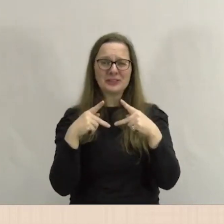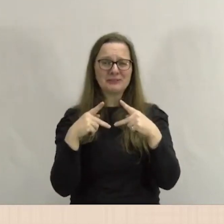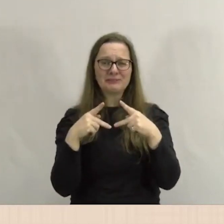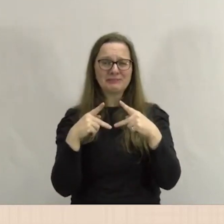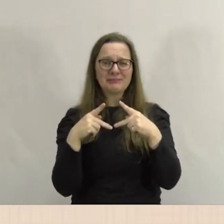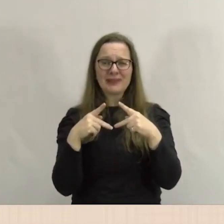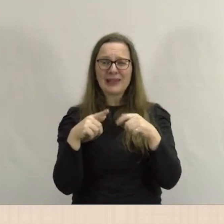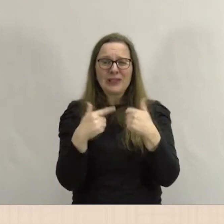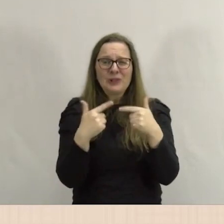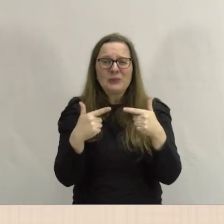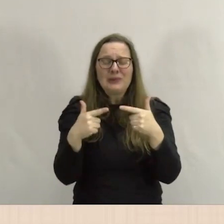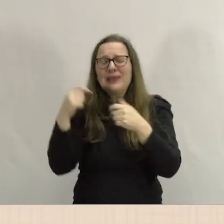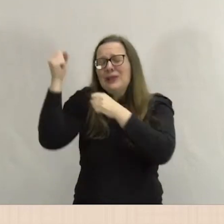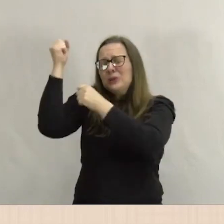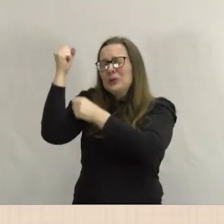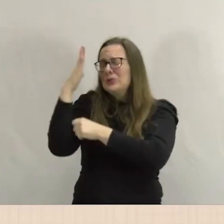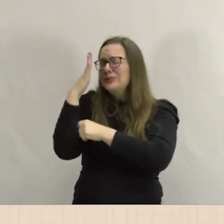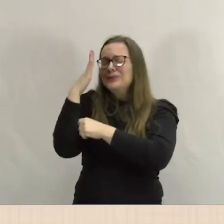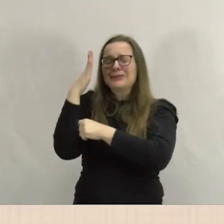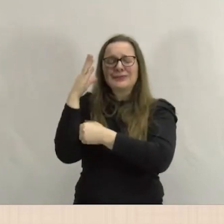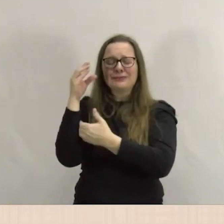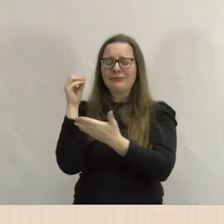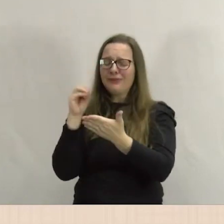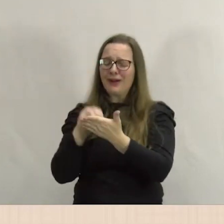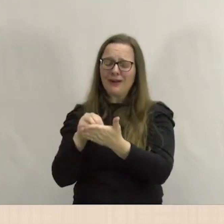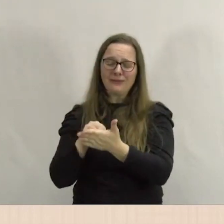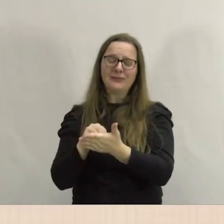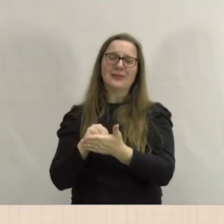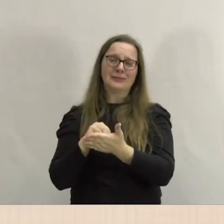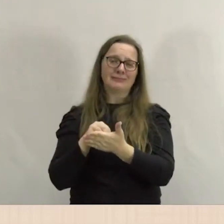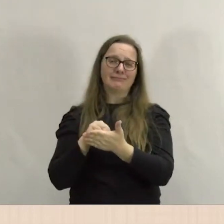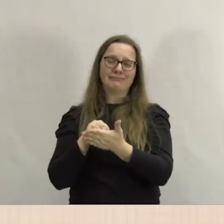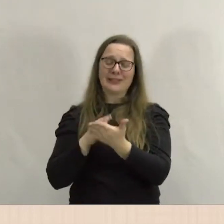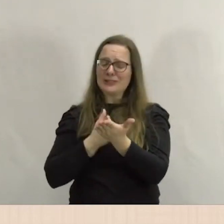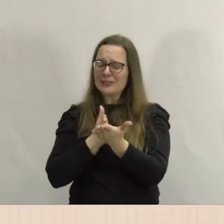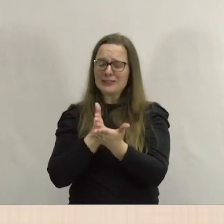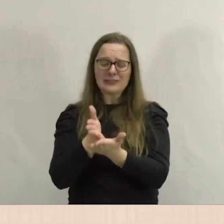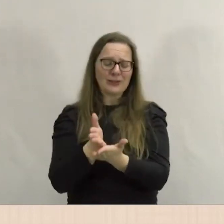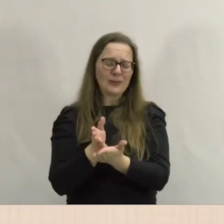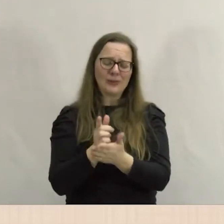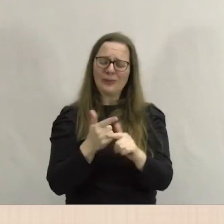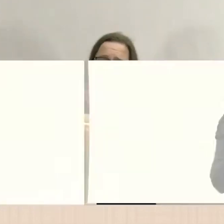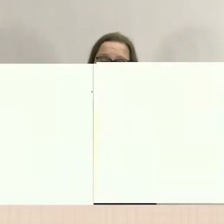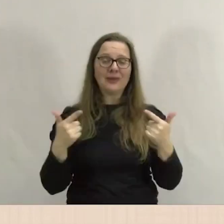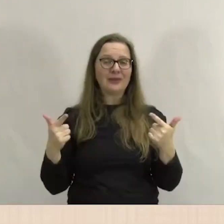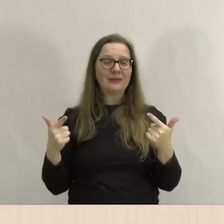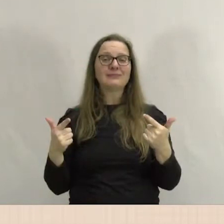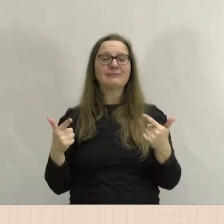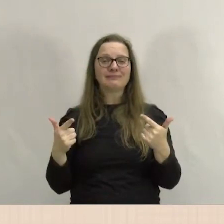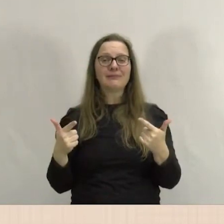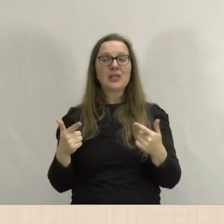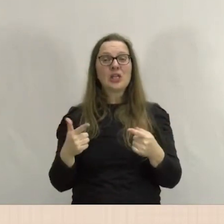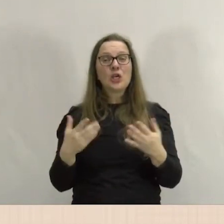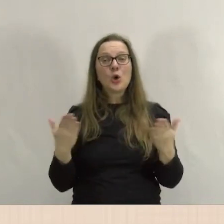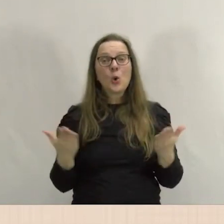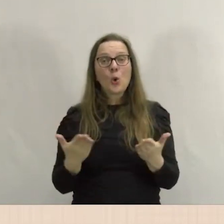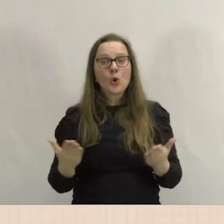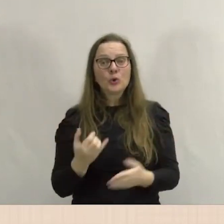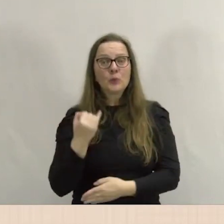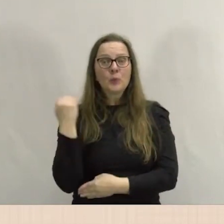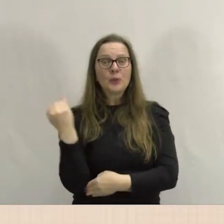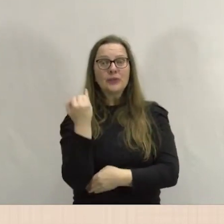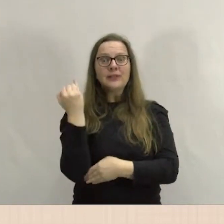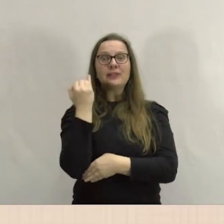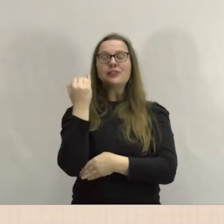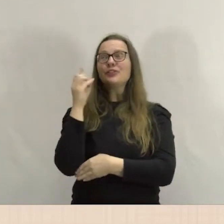aquela candeia que brilha na noite escura, dando direção. Irmãos, hoje o maior problema é a direção. Graças a Deus